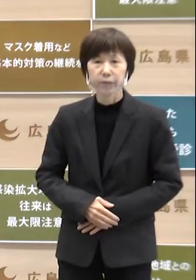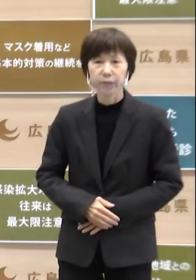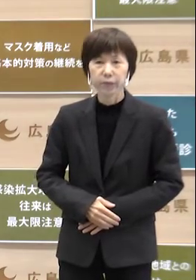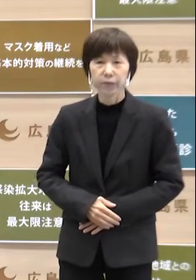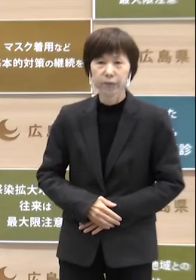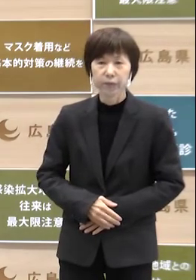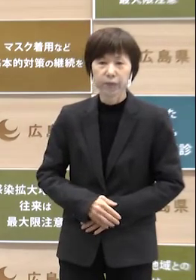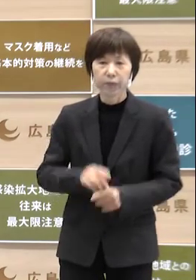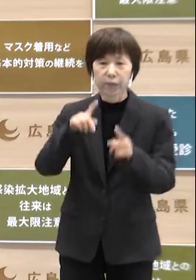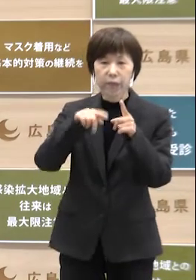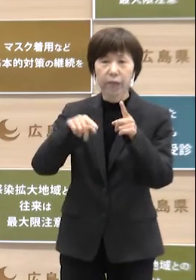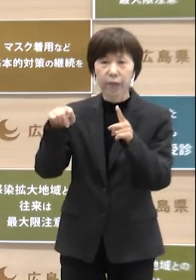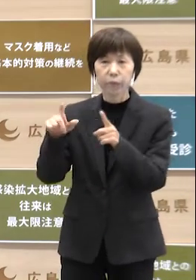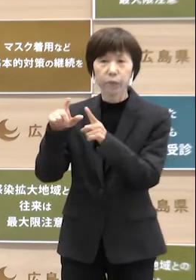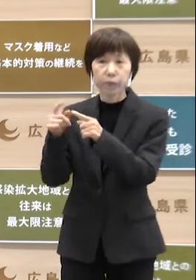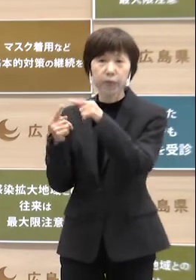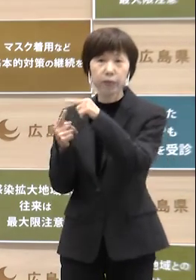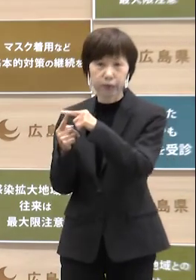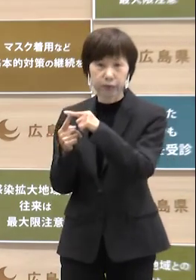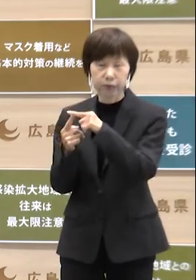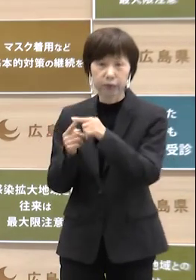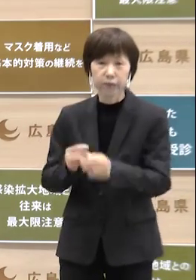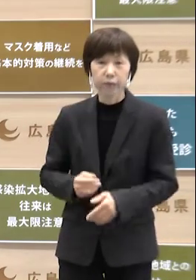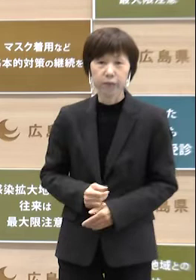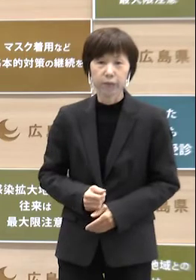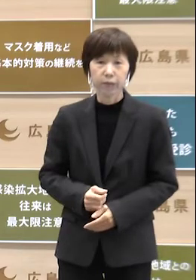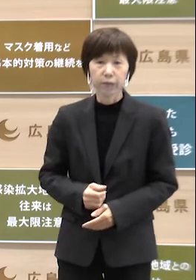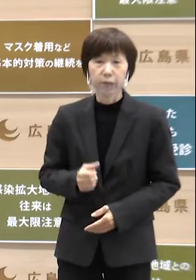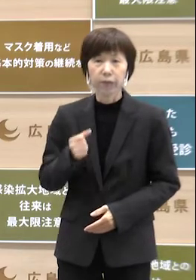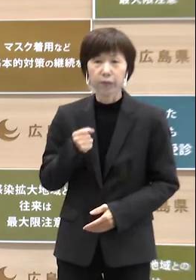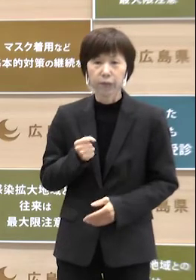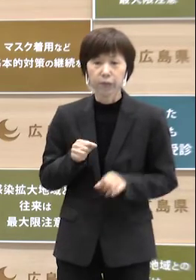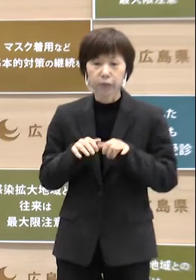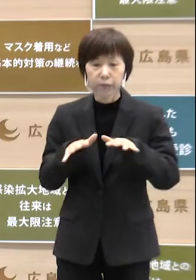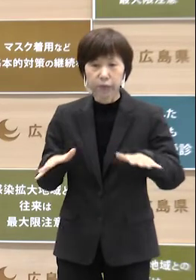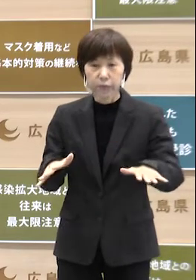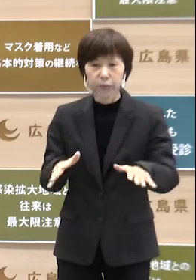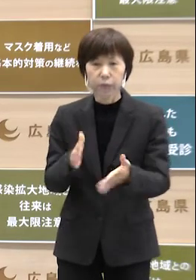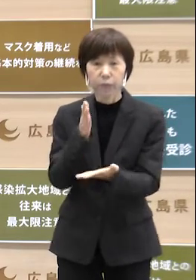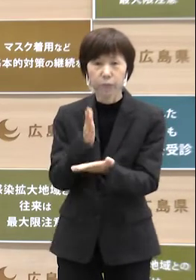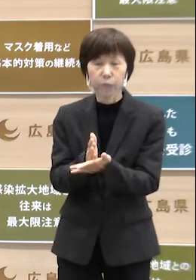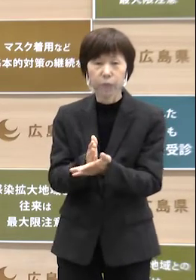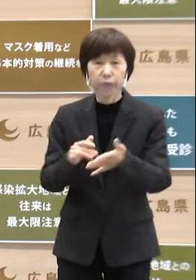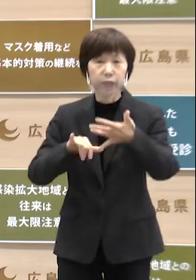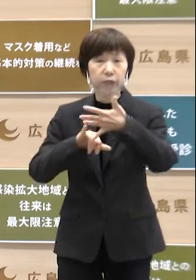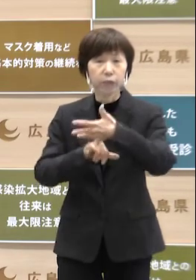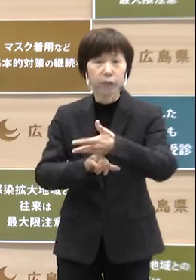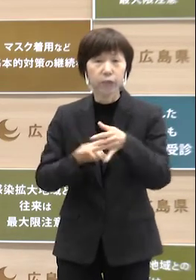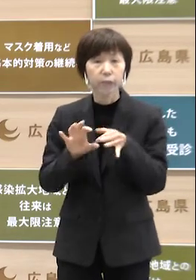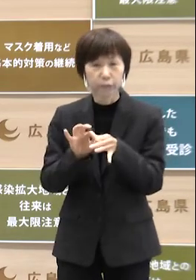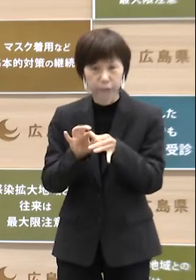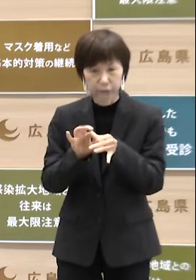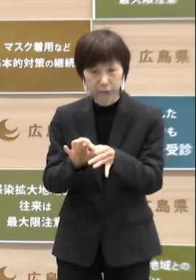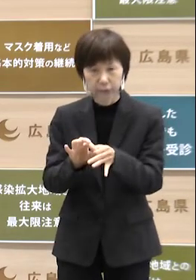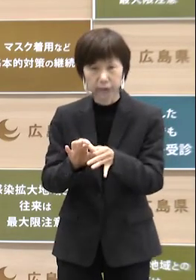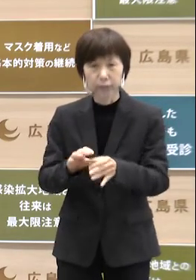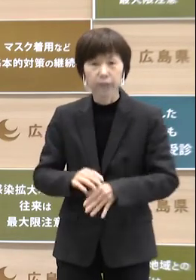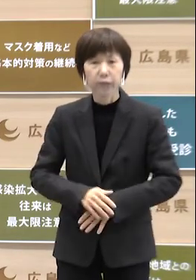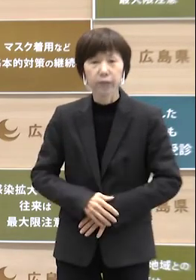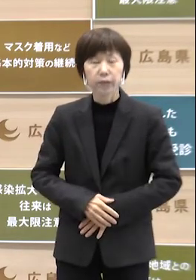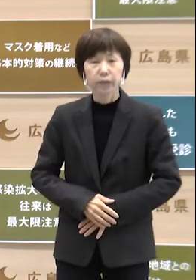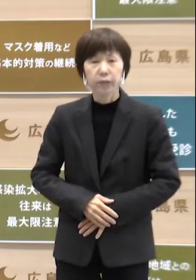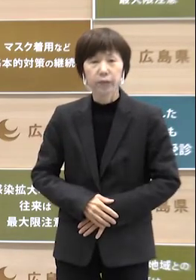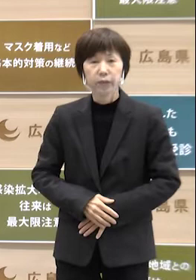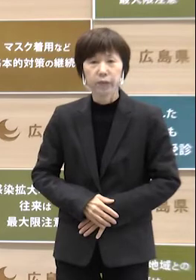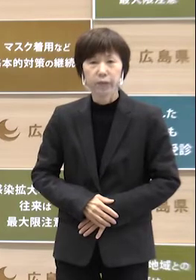NPT についてお伺いします。 NPT 拡散防止条約の再検討会議についてですが、